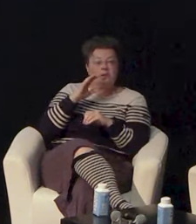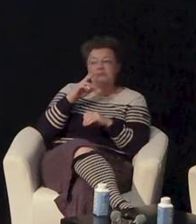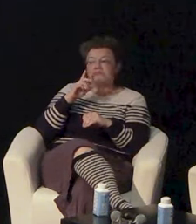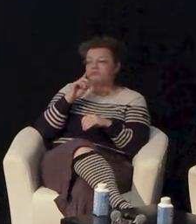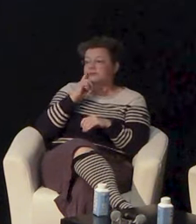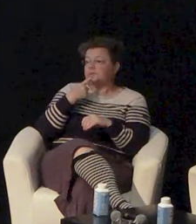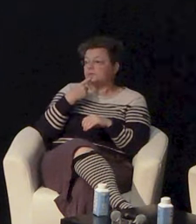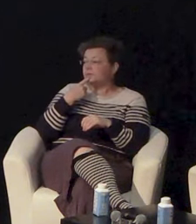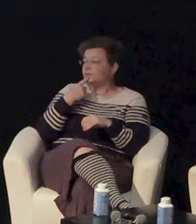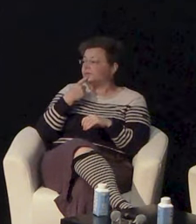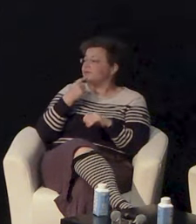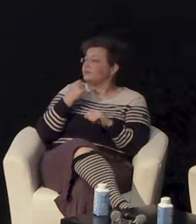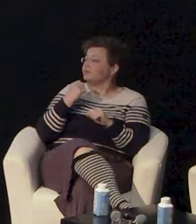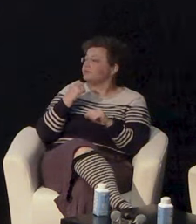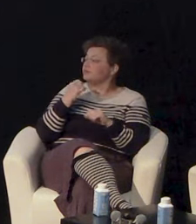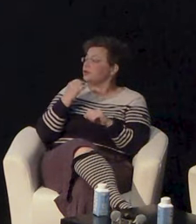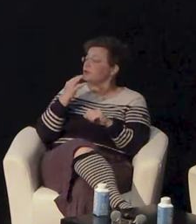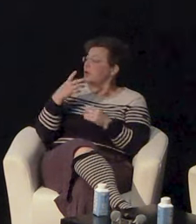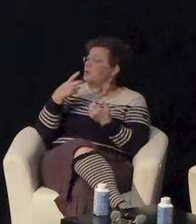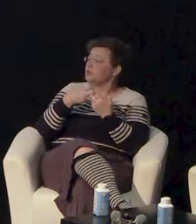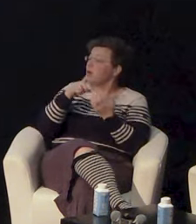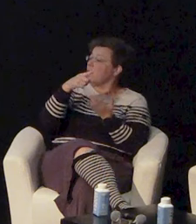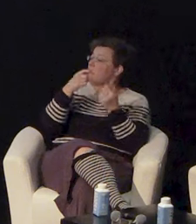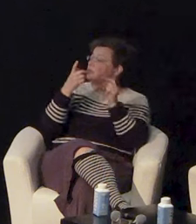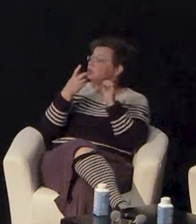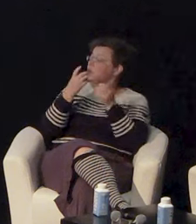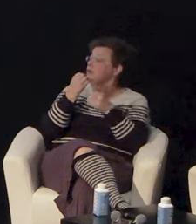Alors, pardon, excusez-moi.